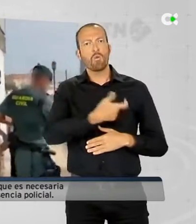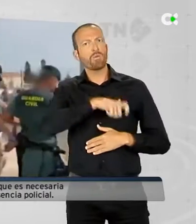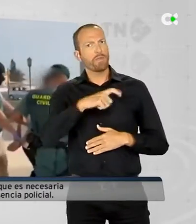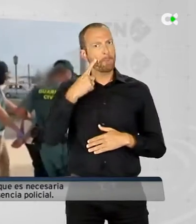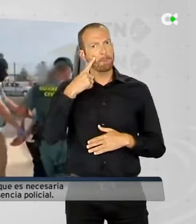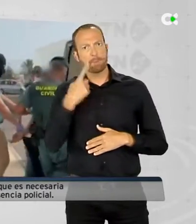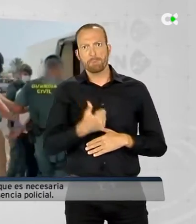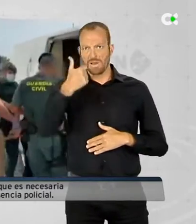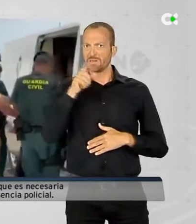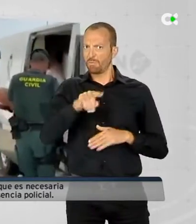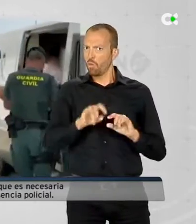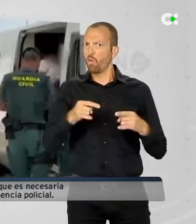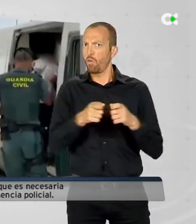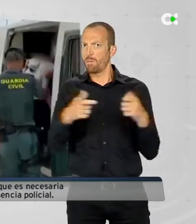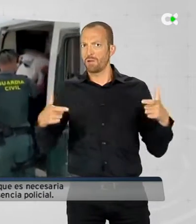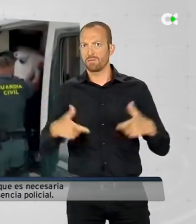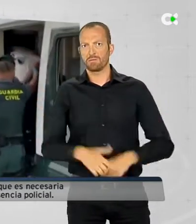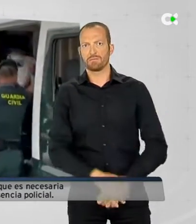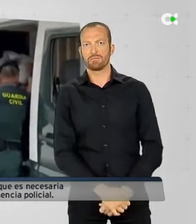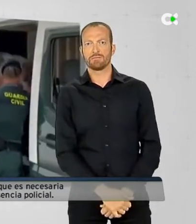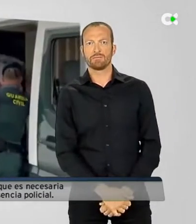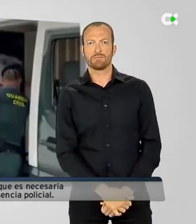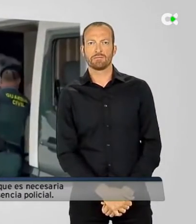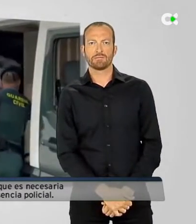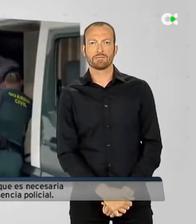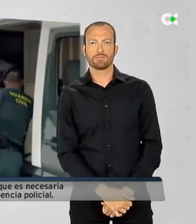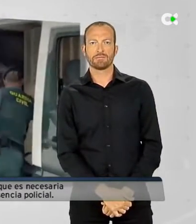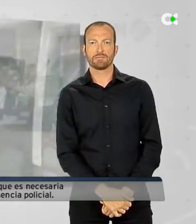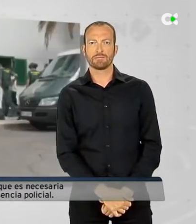policial e incluso que se refuerce.